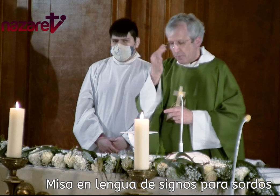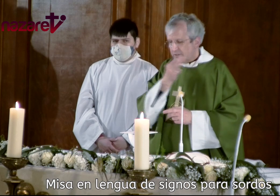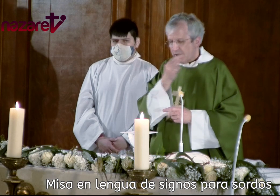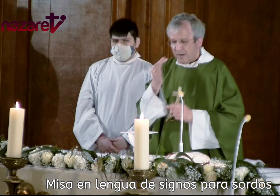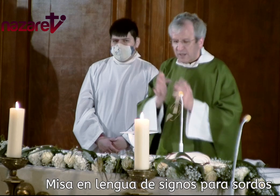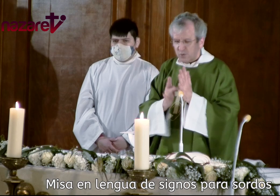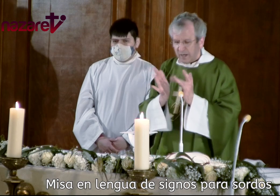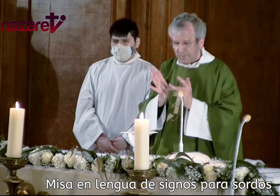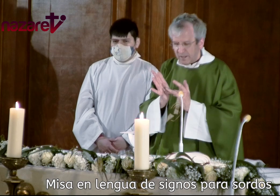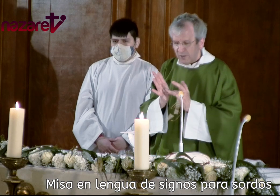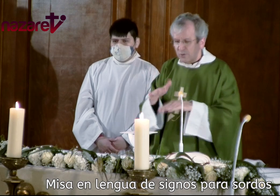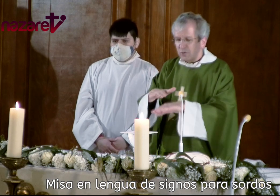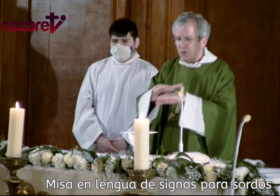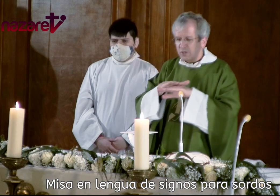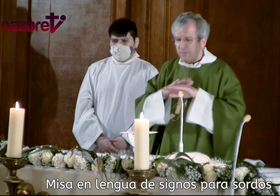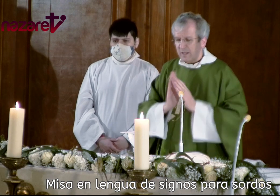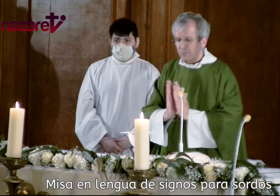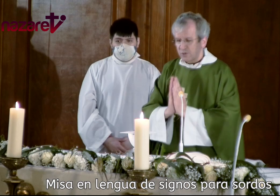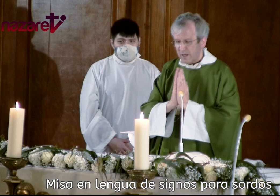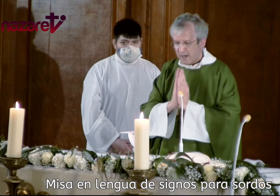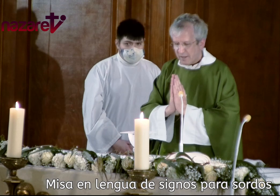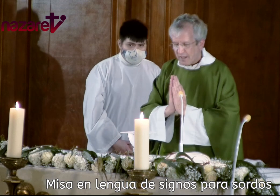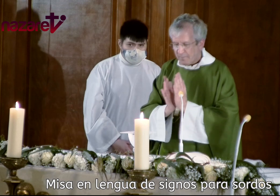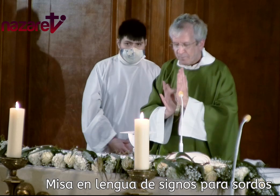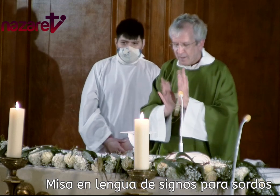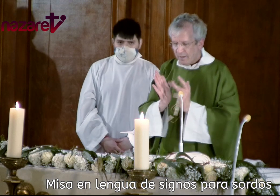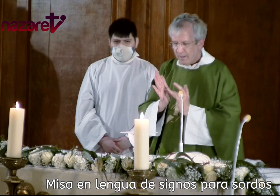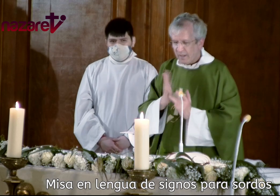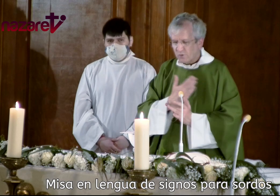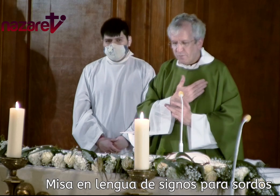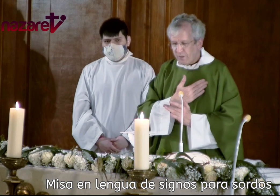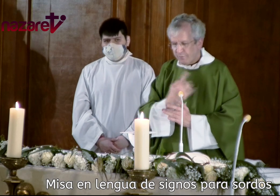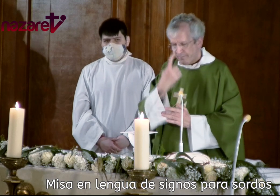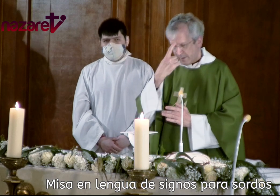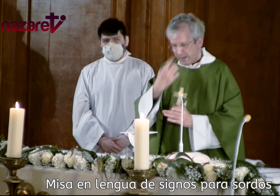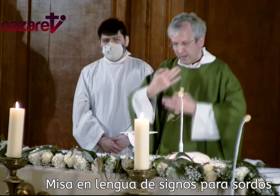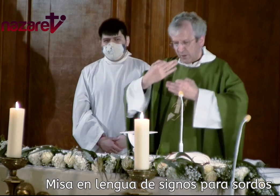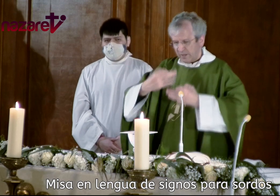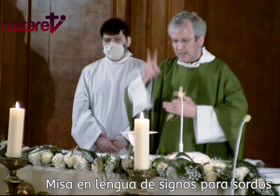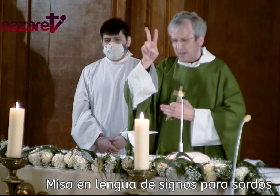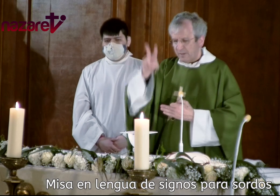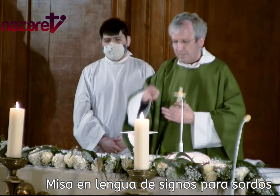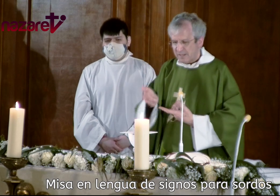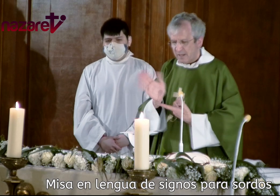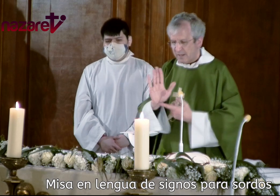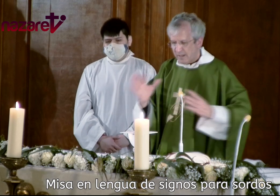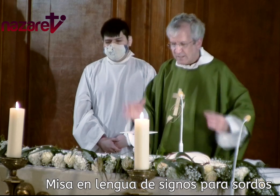podéis recibir a jesús sacramentado os invitamos a rezar jesús mío creo que está realmente presente en el santísimo